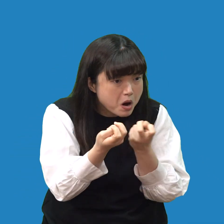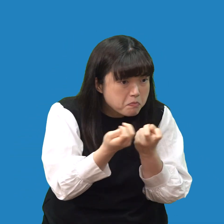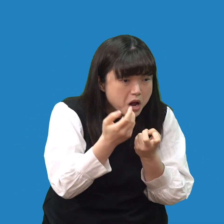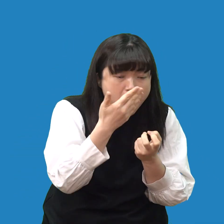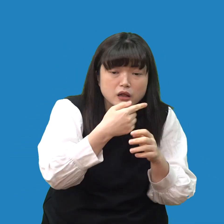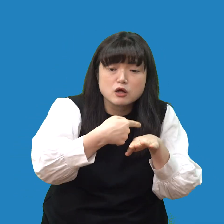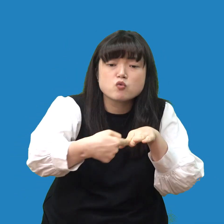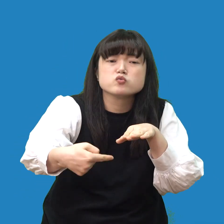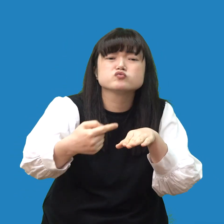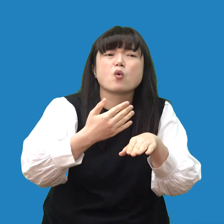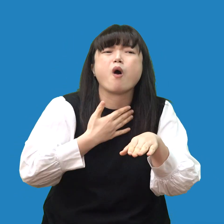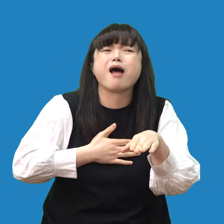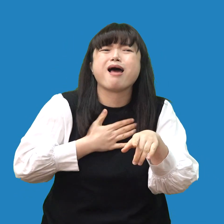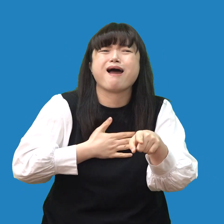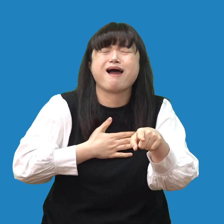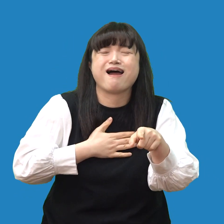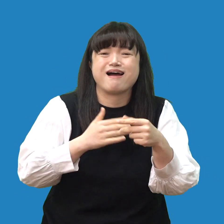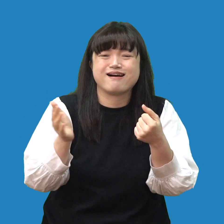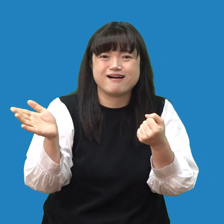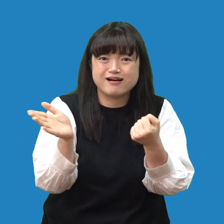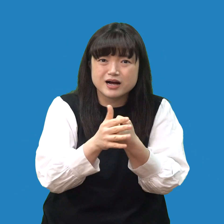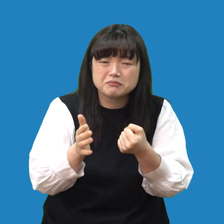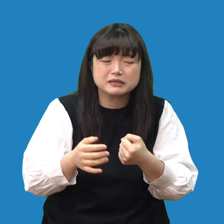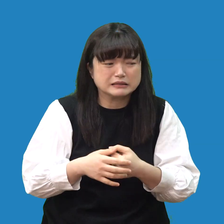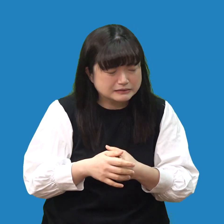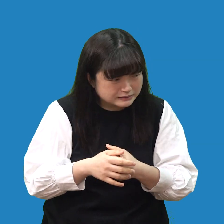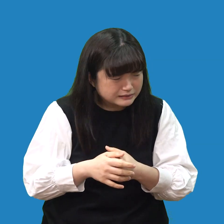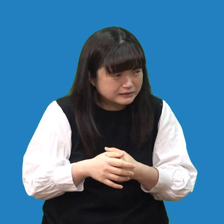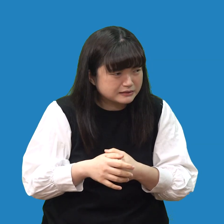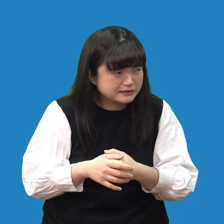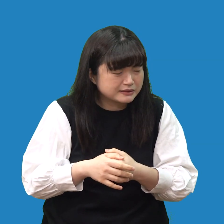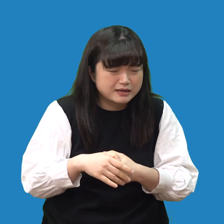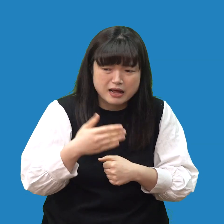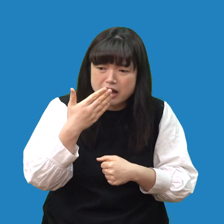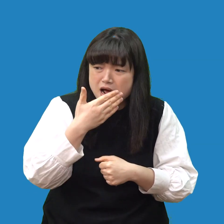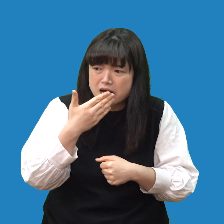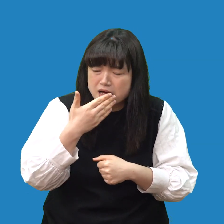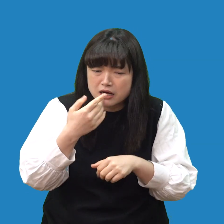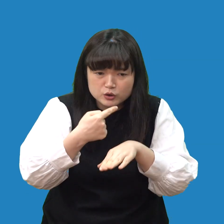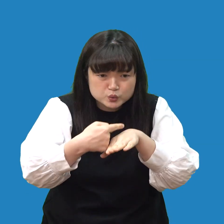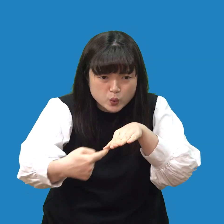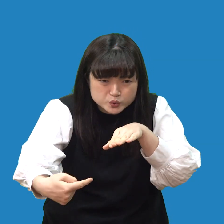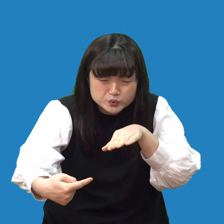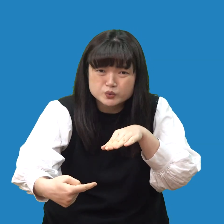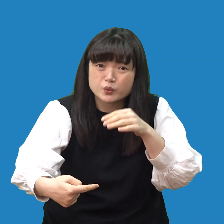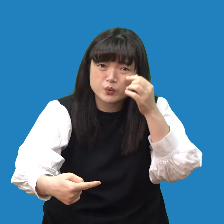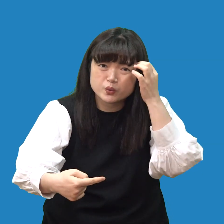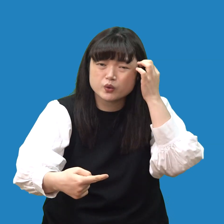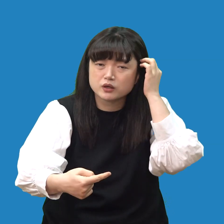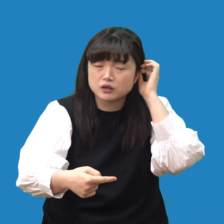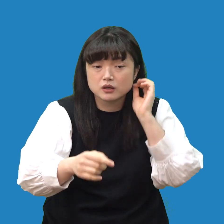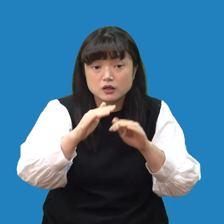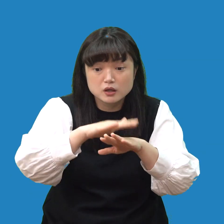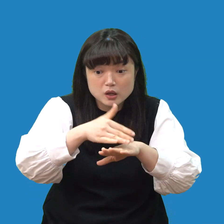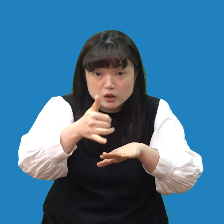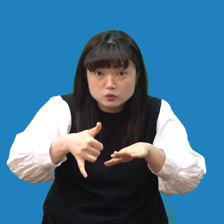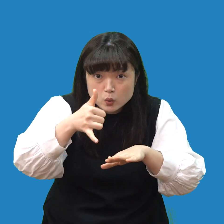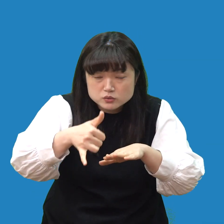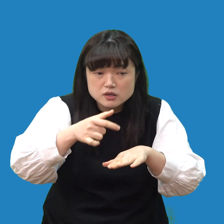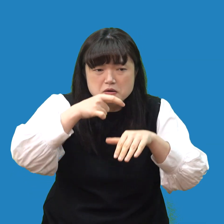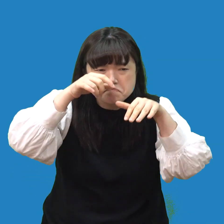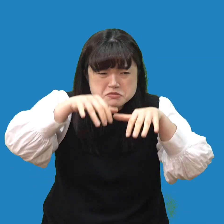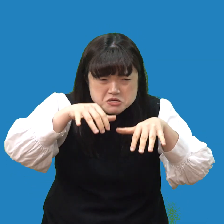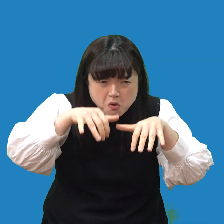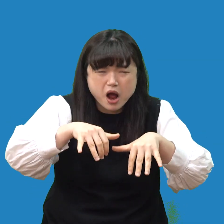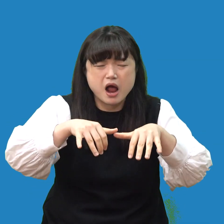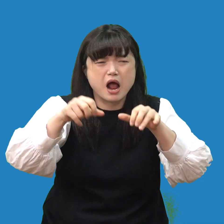가나안 족속들이 다 알고 있습니다. 근데 그 가나안의 농사라는 것은 그 비와